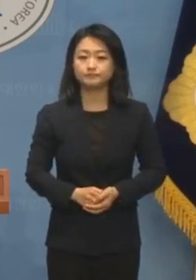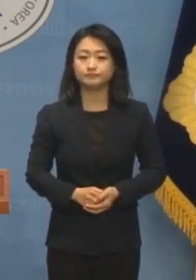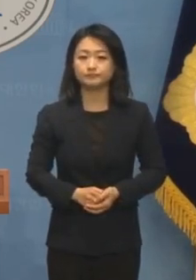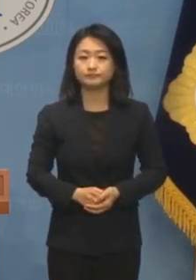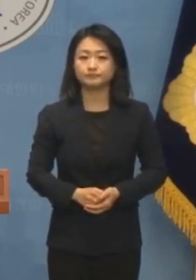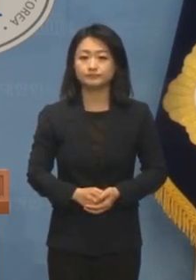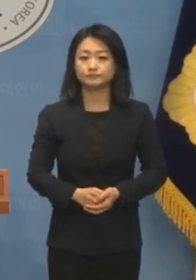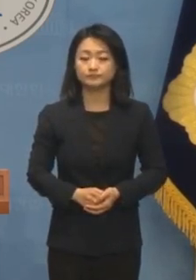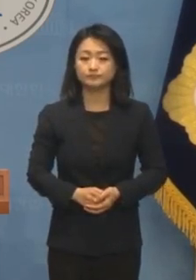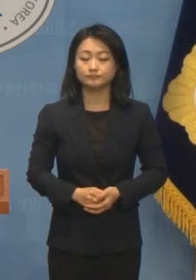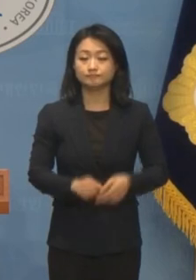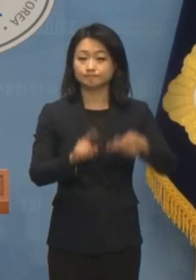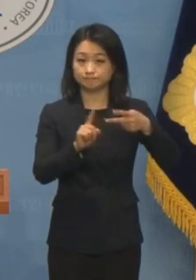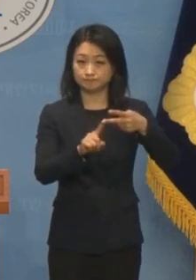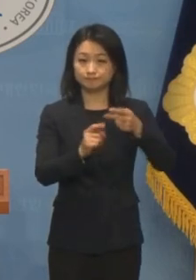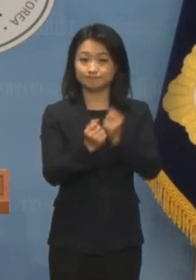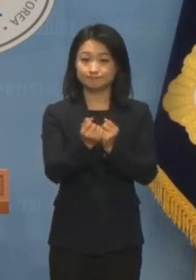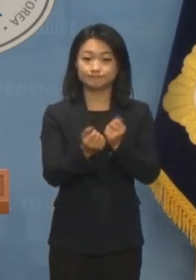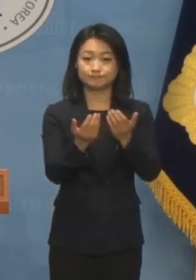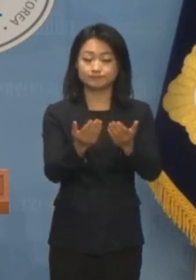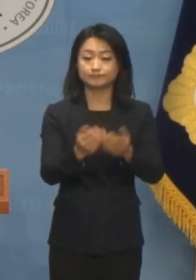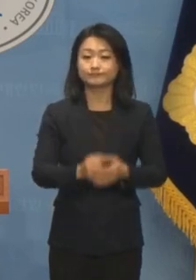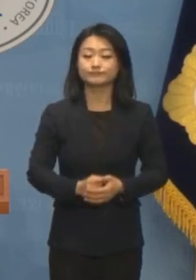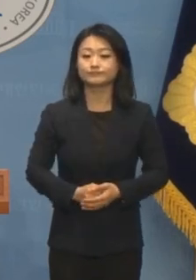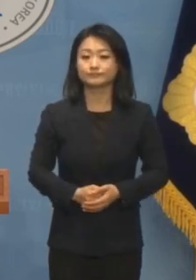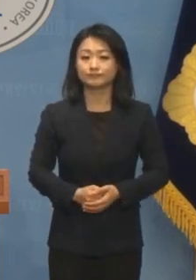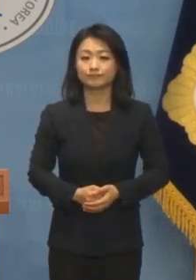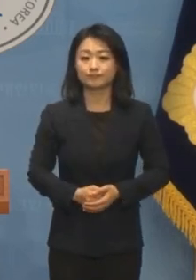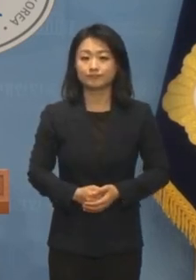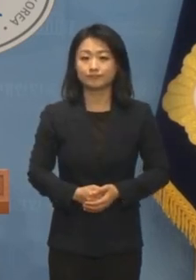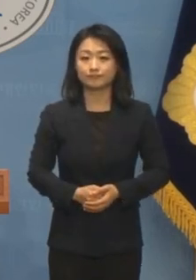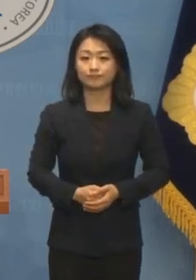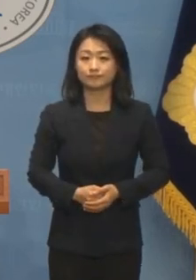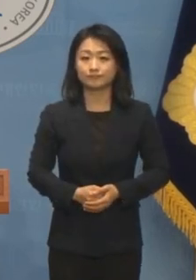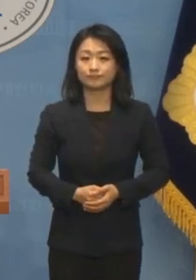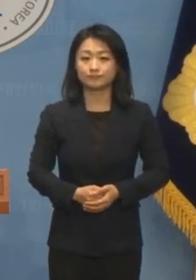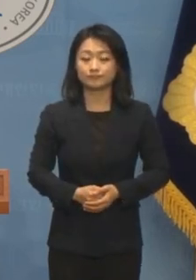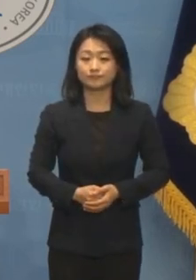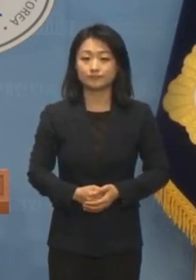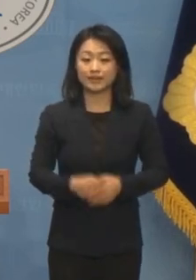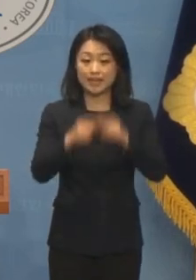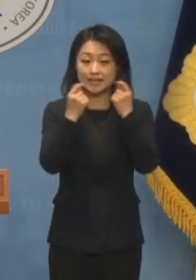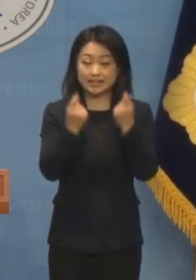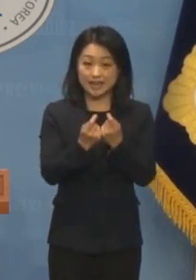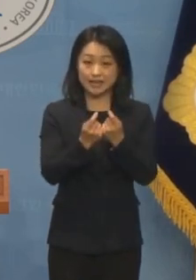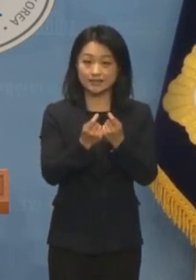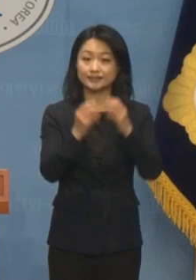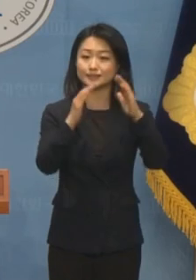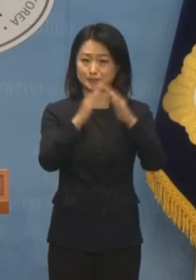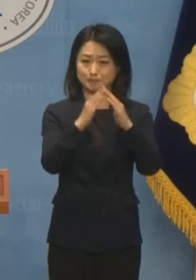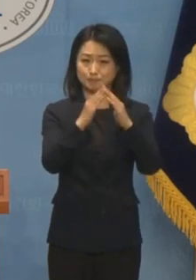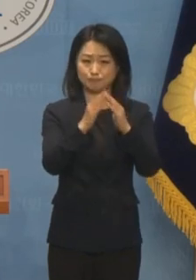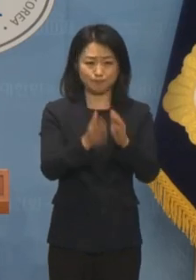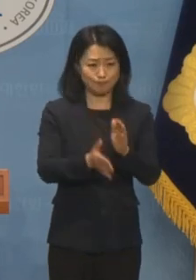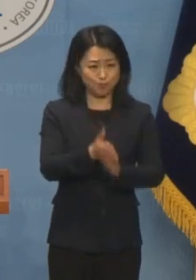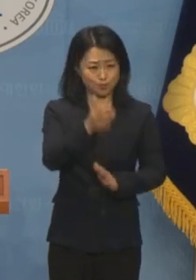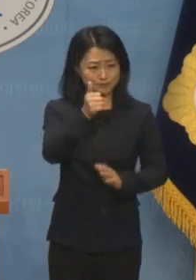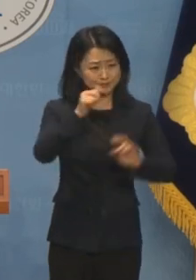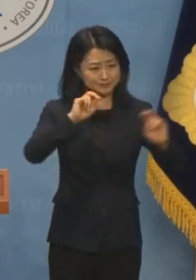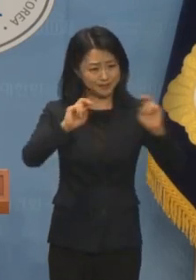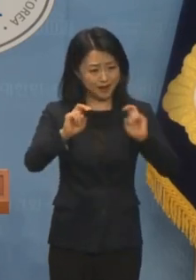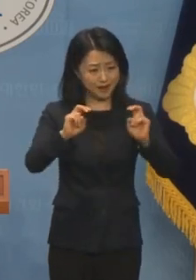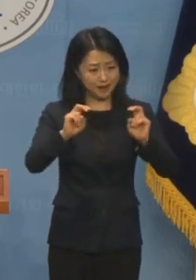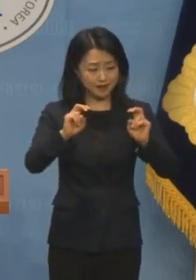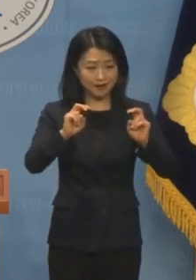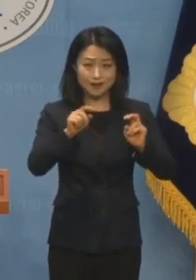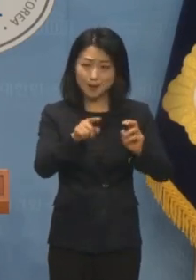기대합니다 두 번째 핑 시작하겠습니다 개인 자택 본사로 둔 기업 말만 믿고